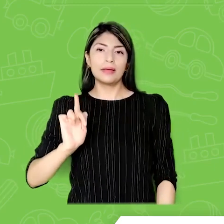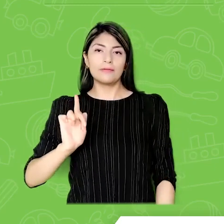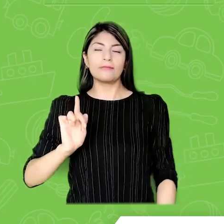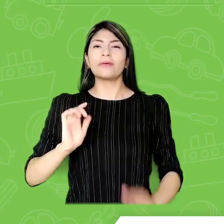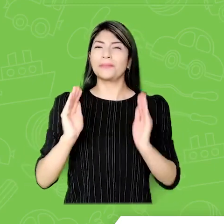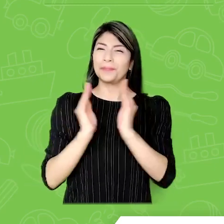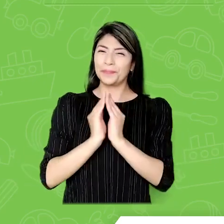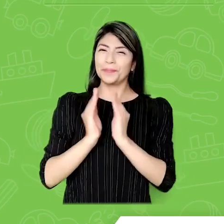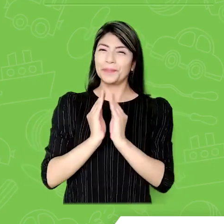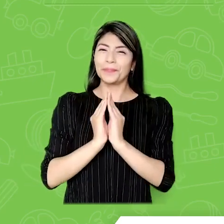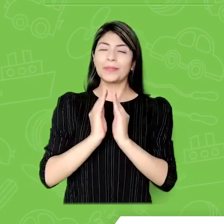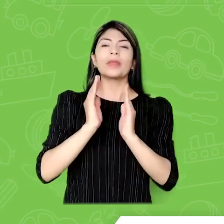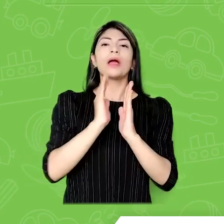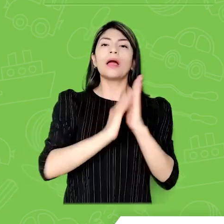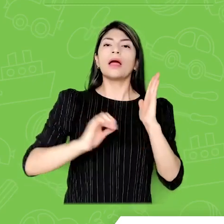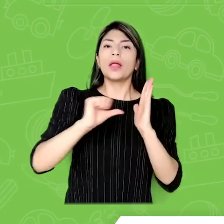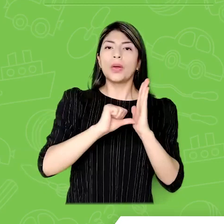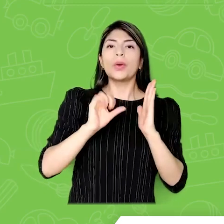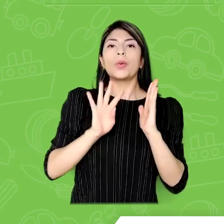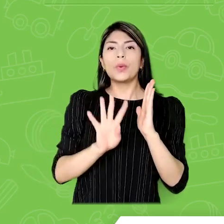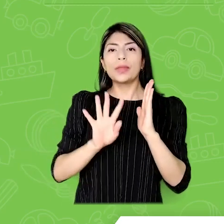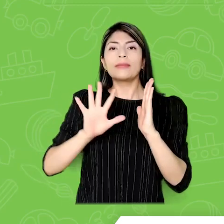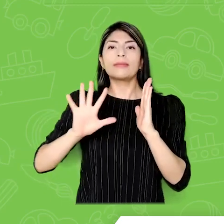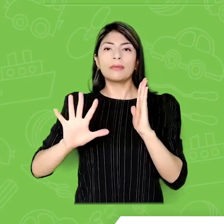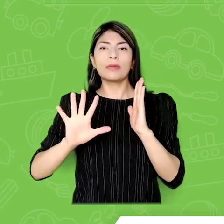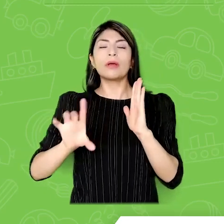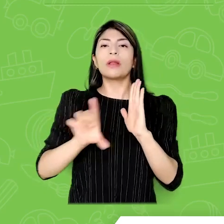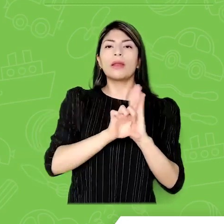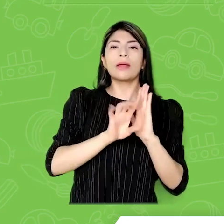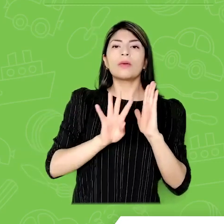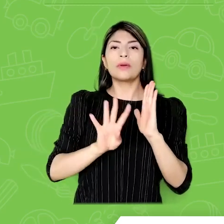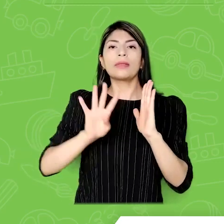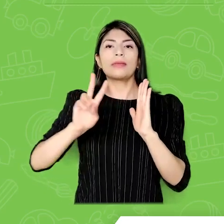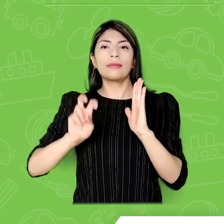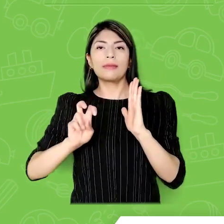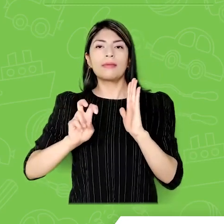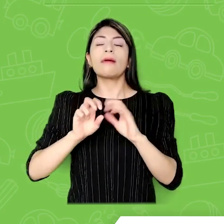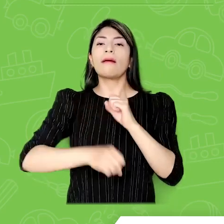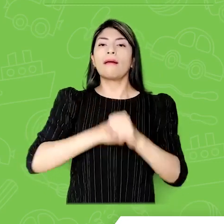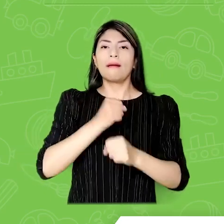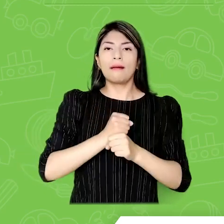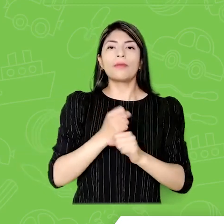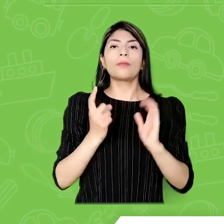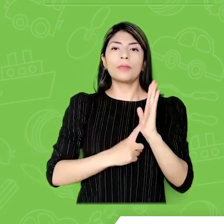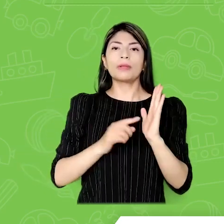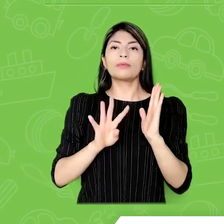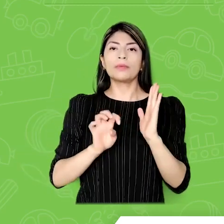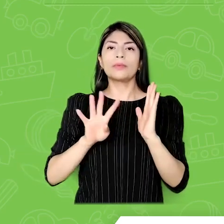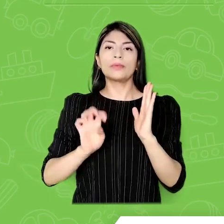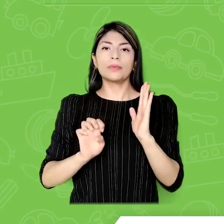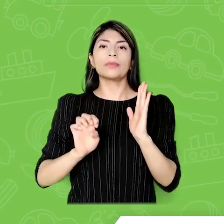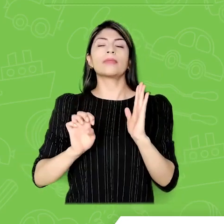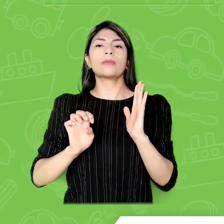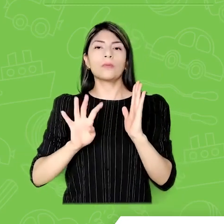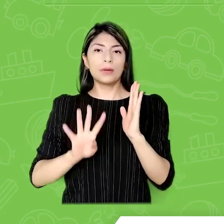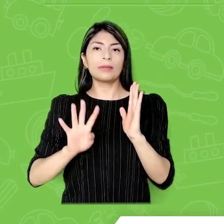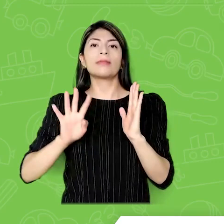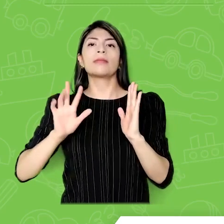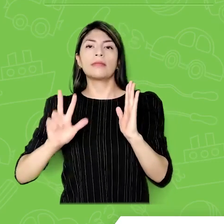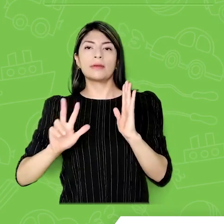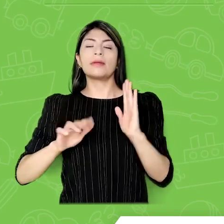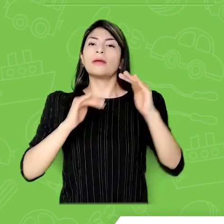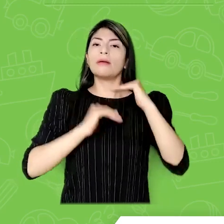de 1993, en los artículos 3, 5, 7 y 10 del Decreto 2762